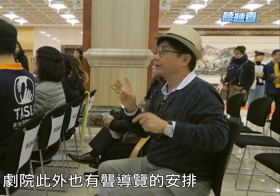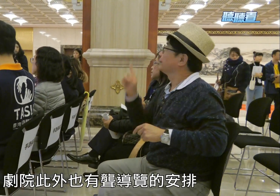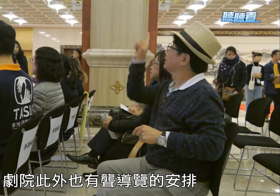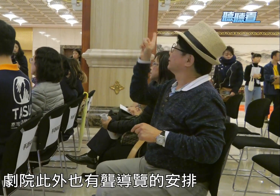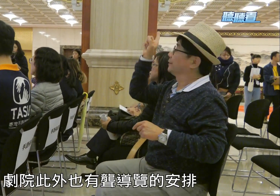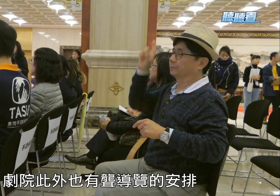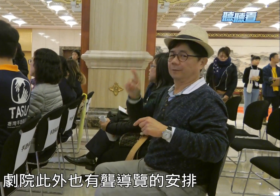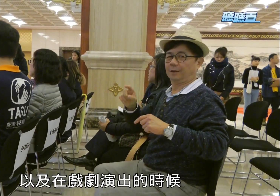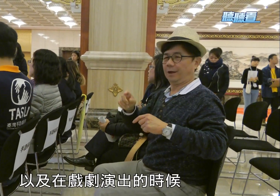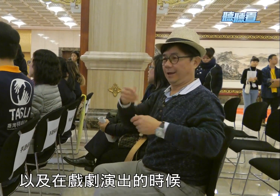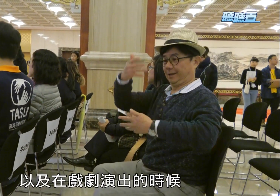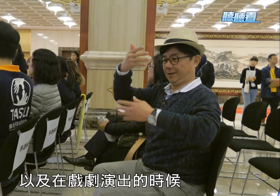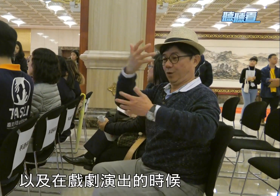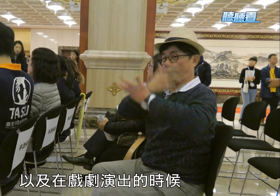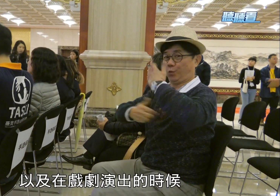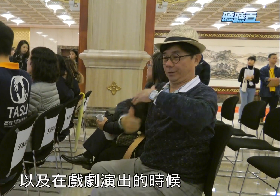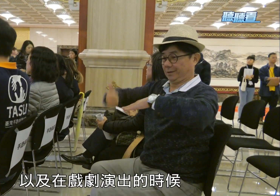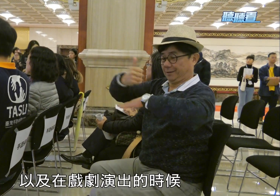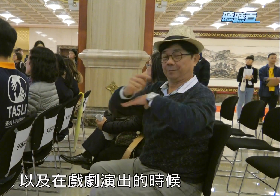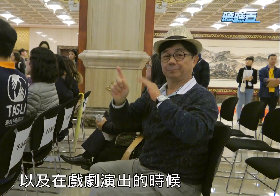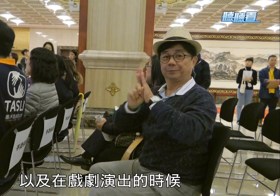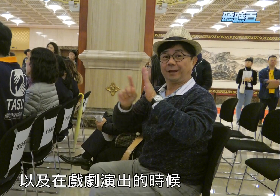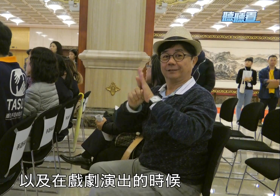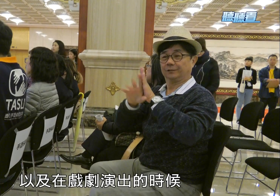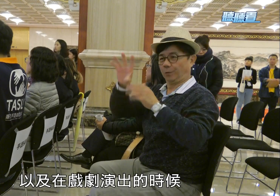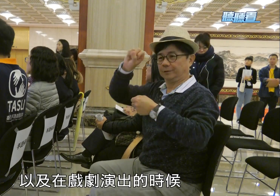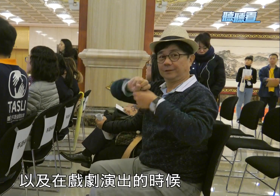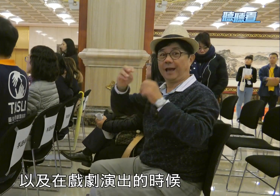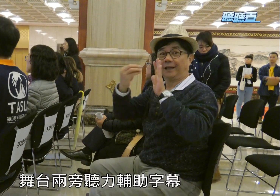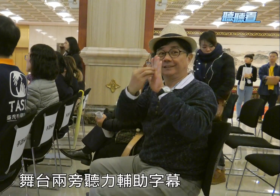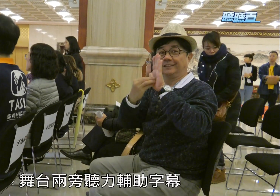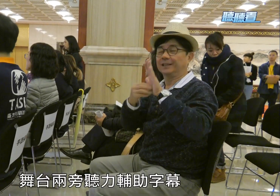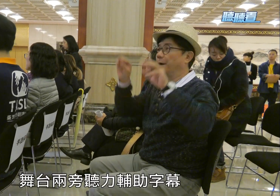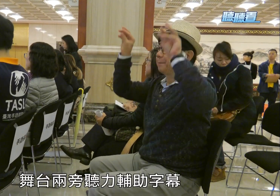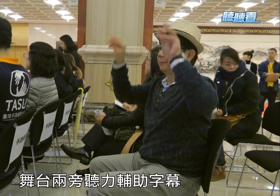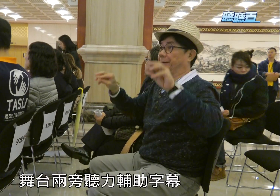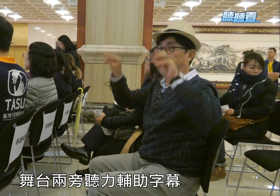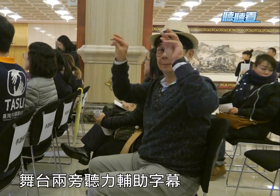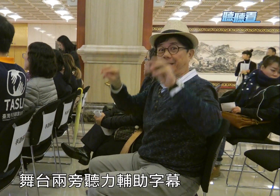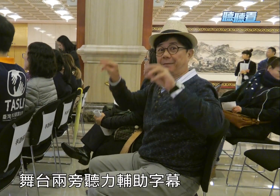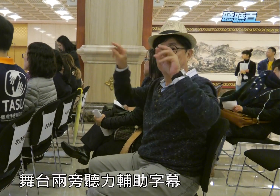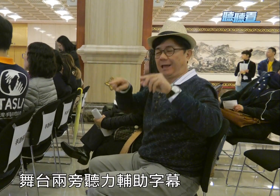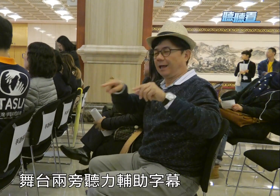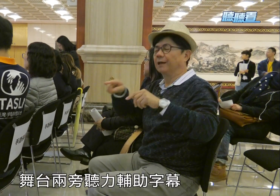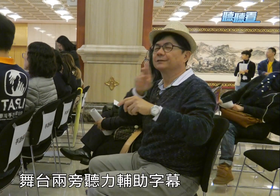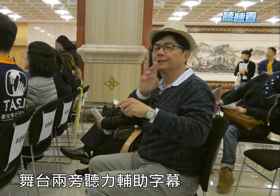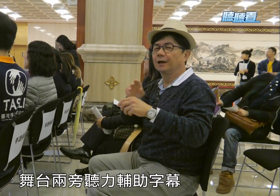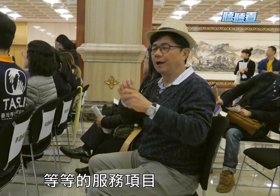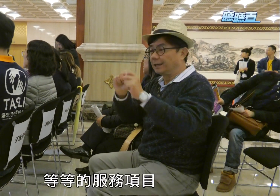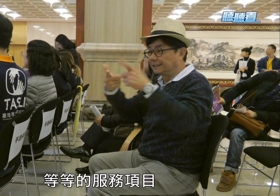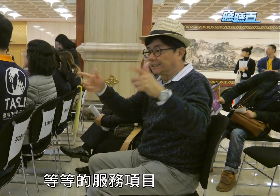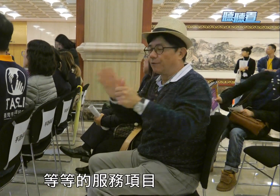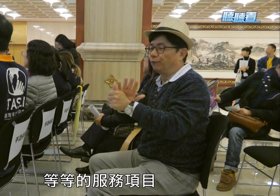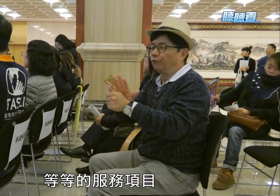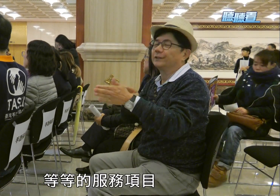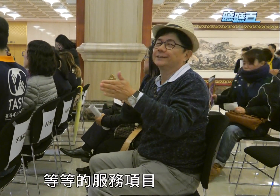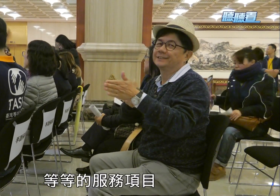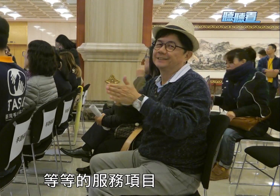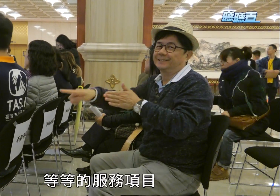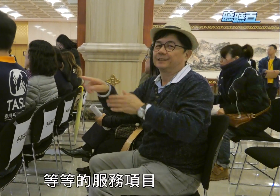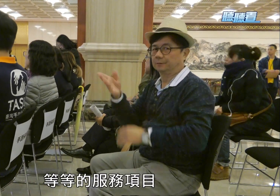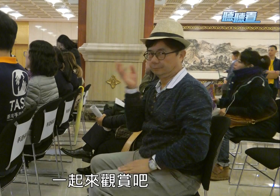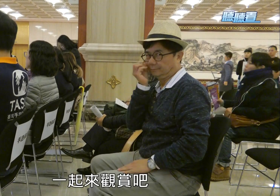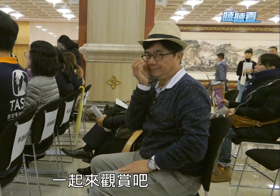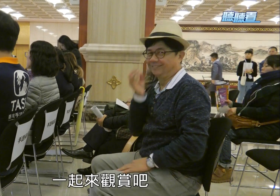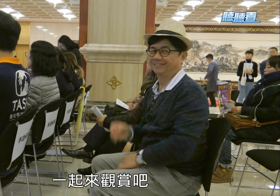的安排，以及在戏剧演出的时候，舞台两旁听力辅助字幕等等的服务项